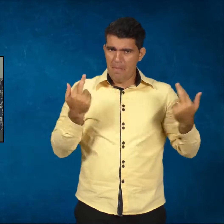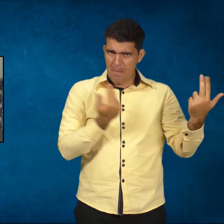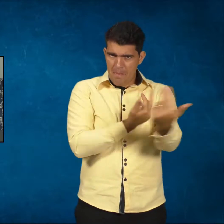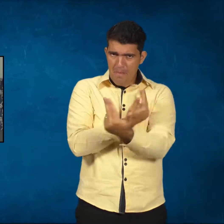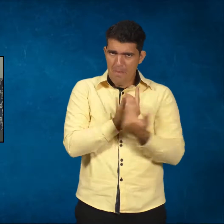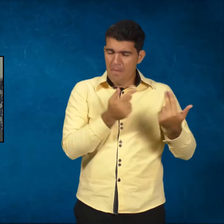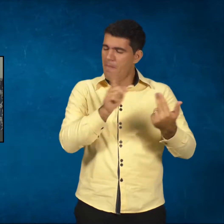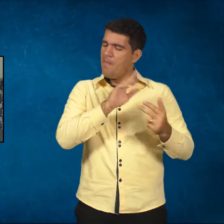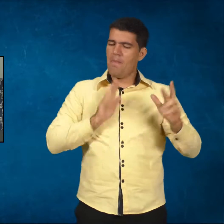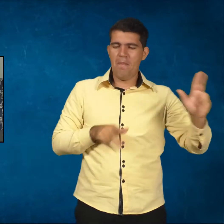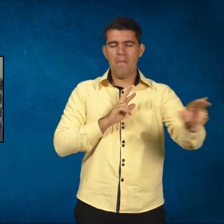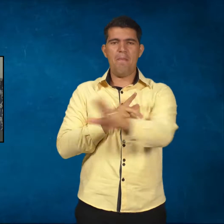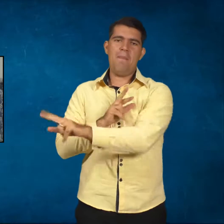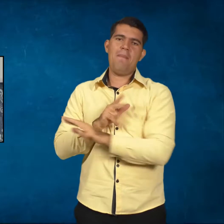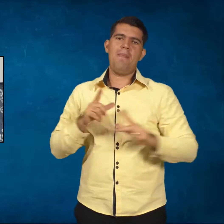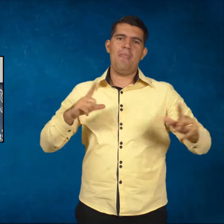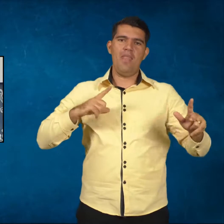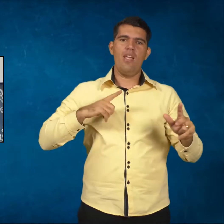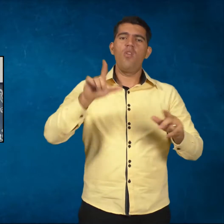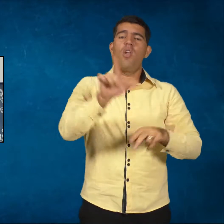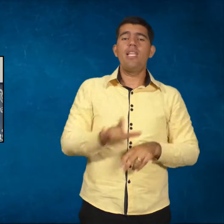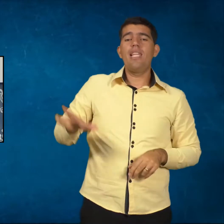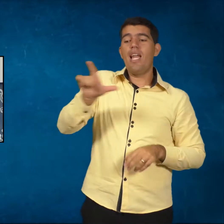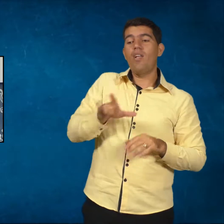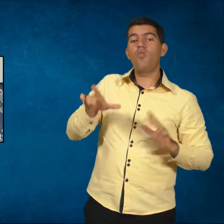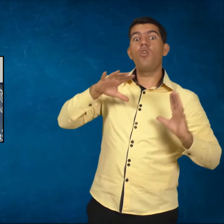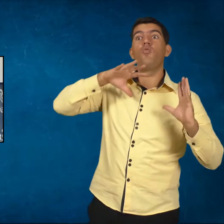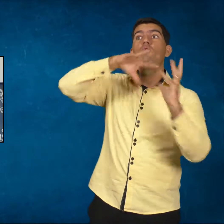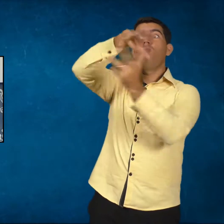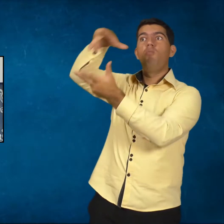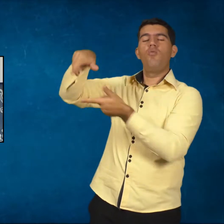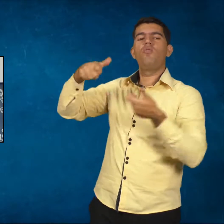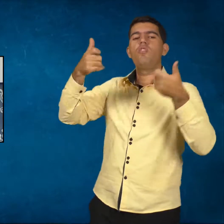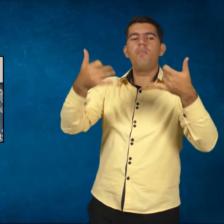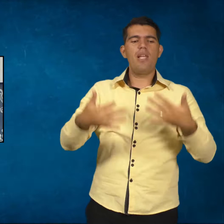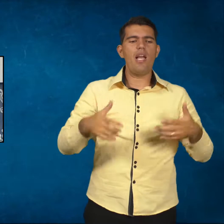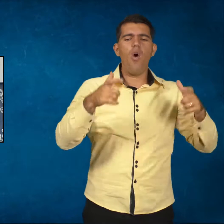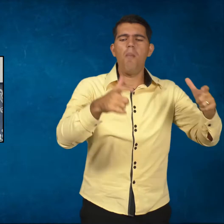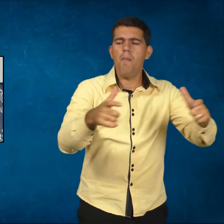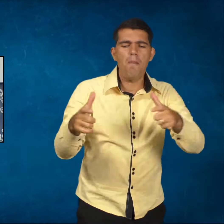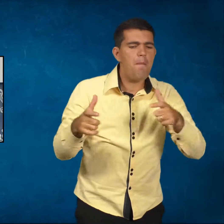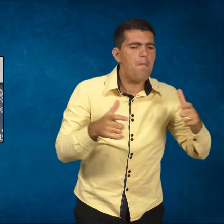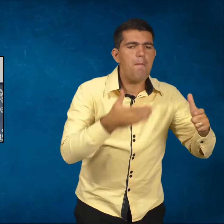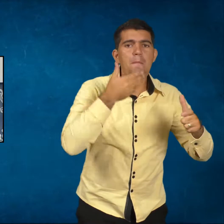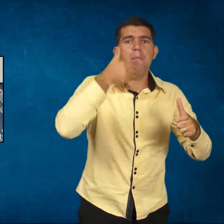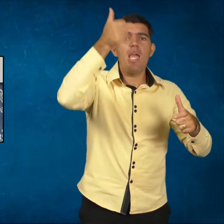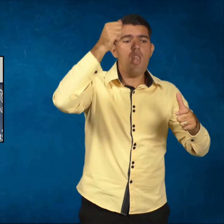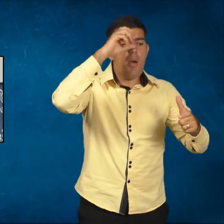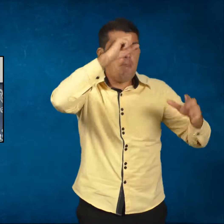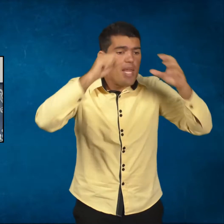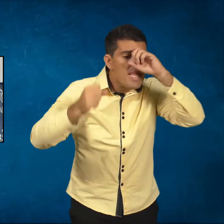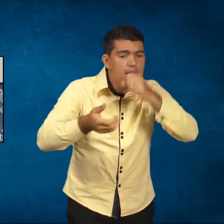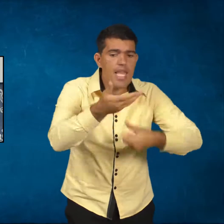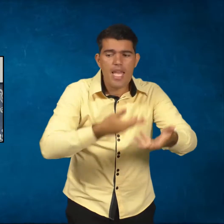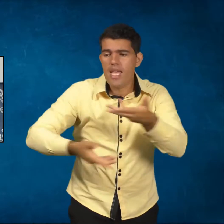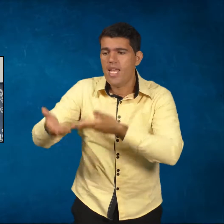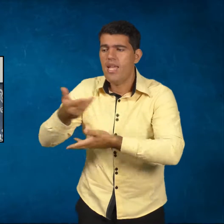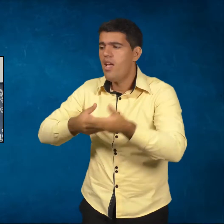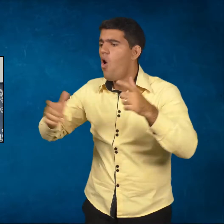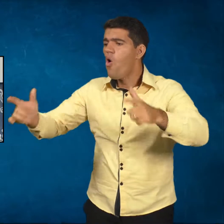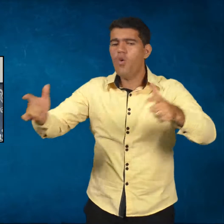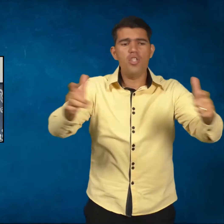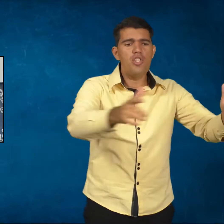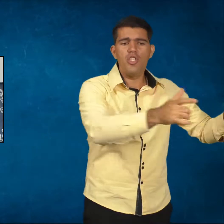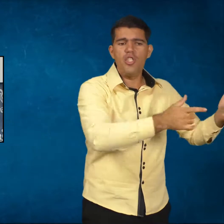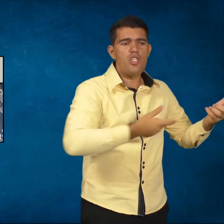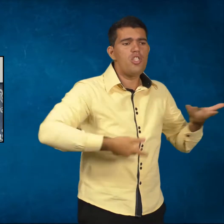na literatura do mundo que o melhor ambiente para que todos aprendam, sejam escolarizados,